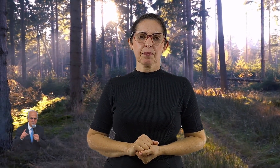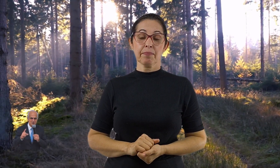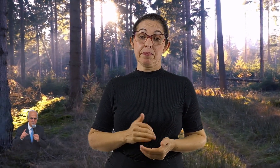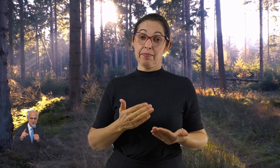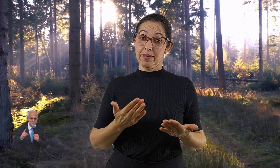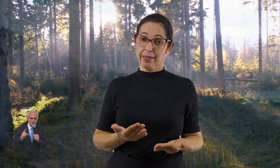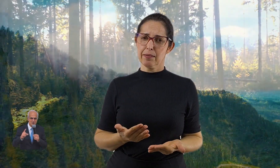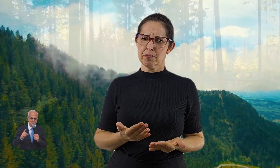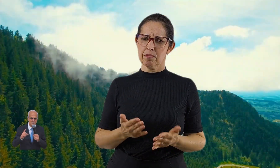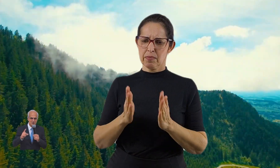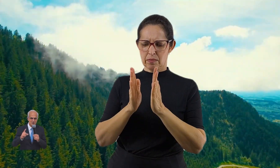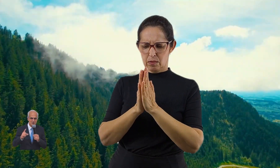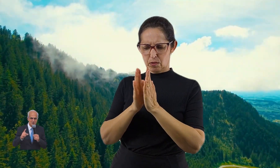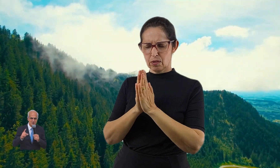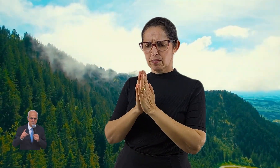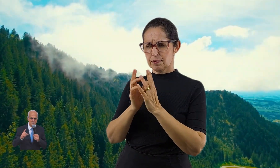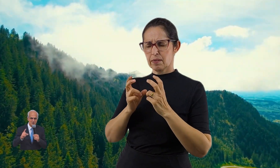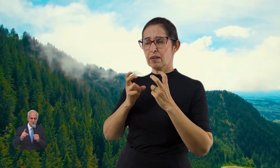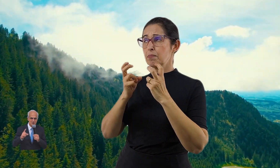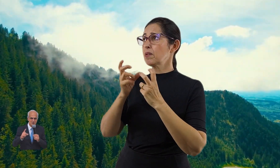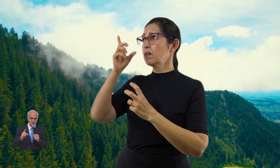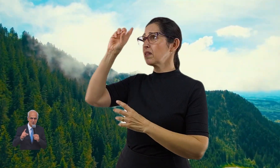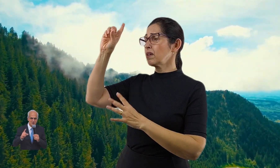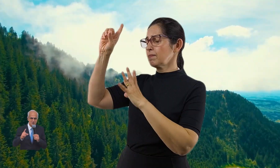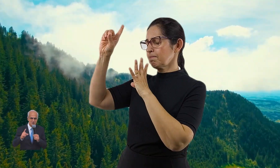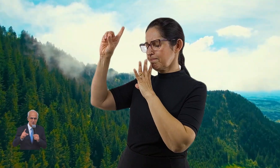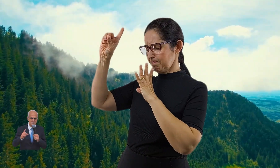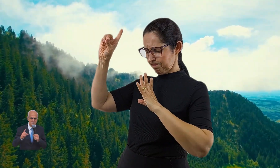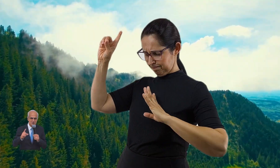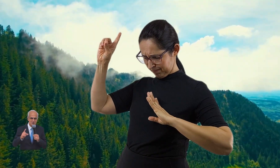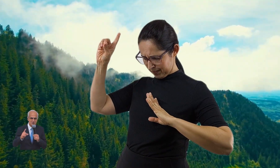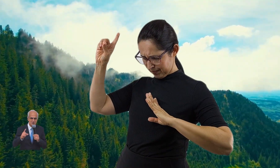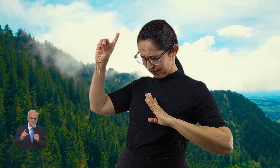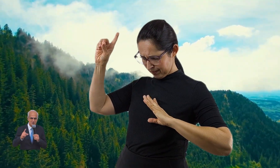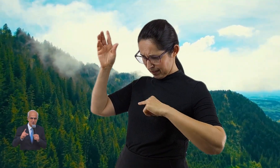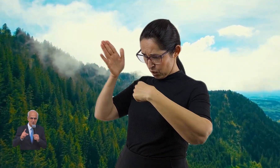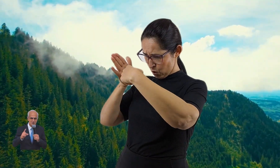Então esse é o clamor dele: sonda-me, ó Deus. Conhece, Senhor,